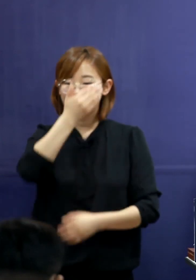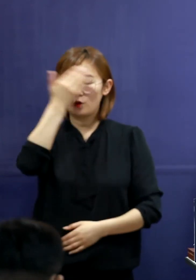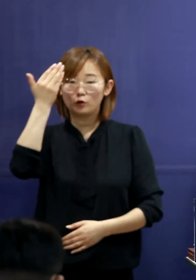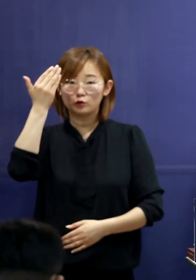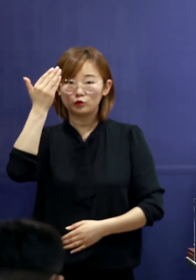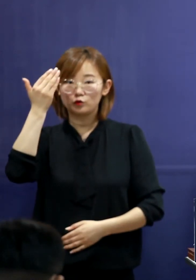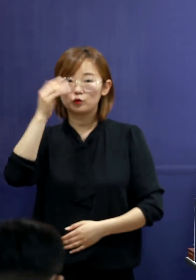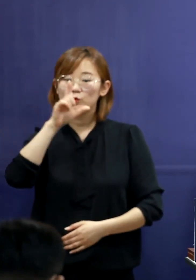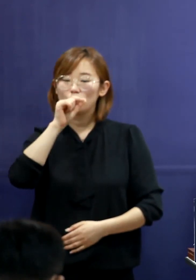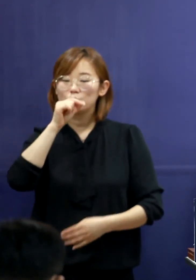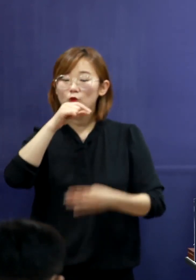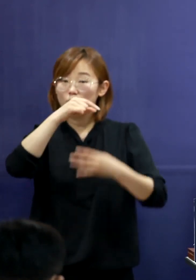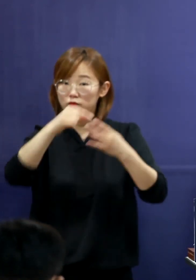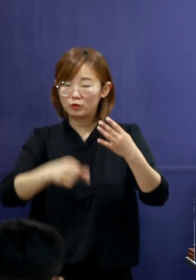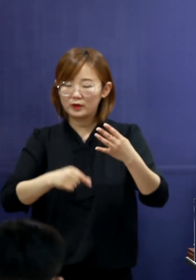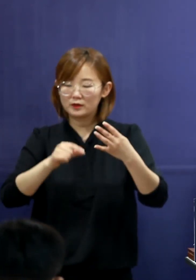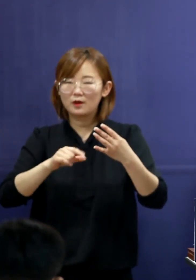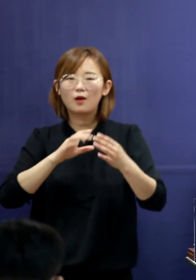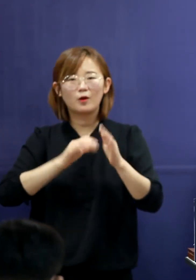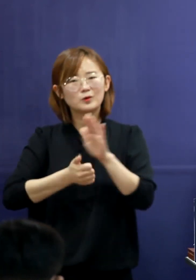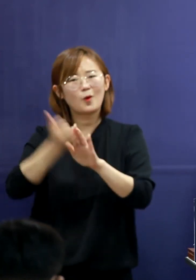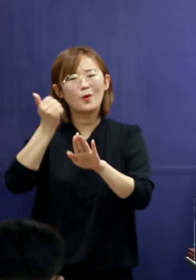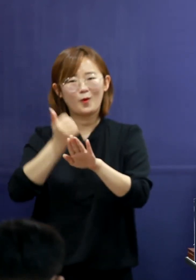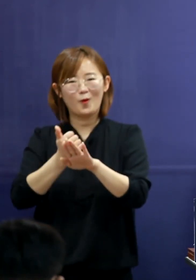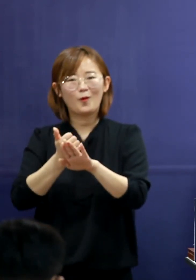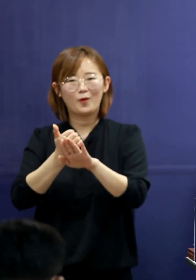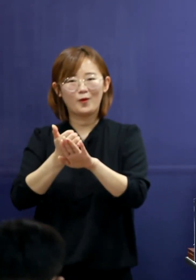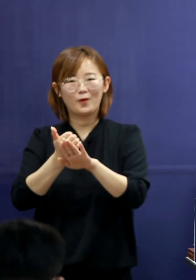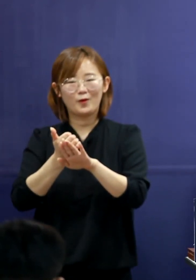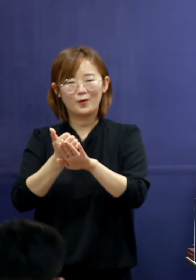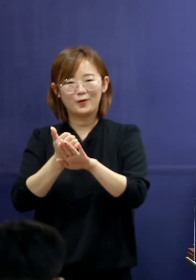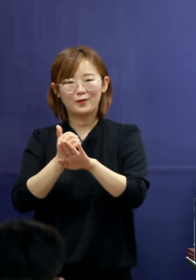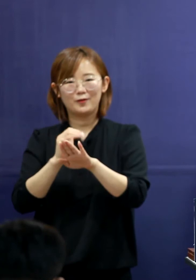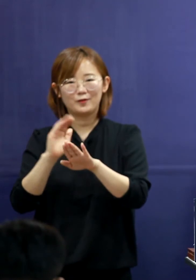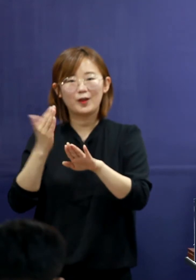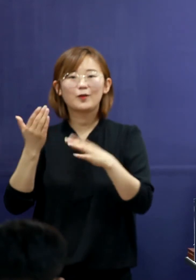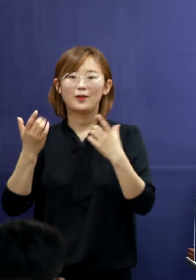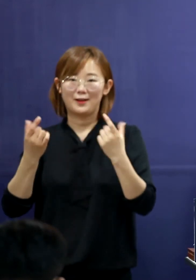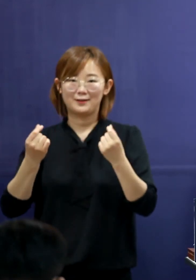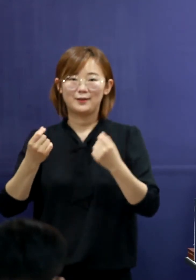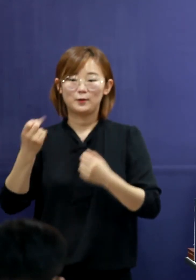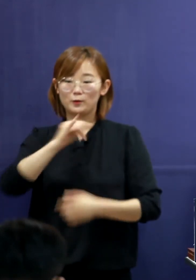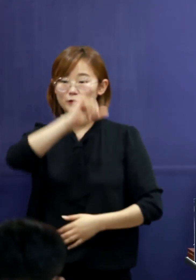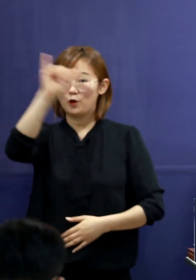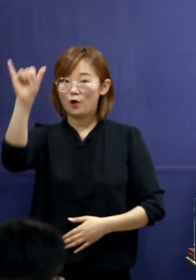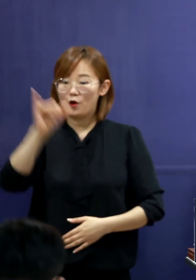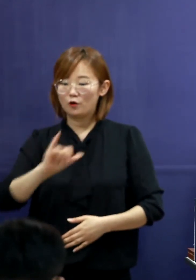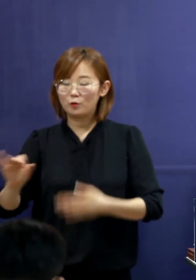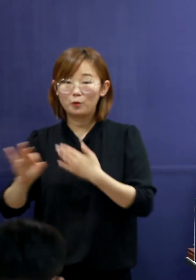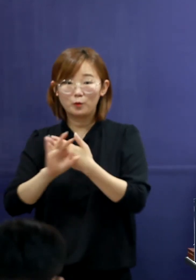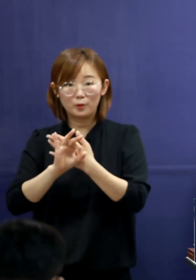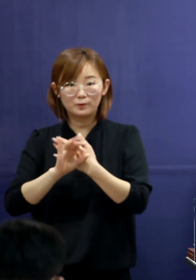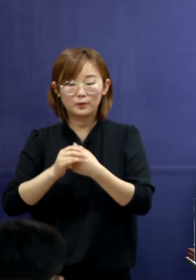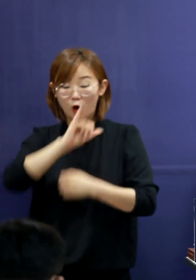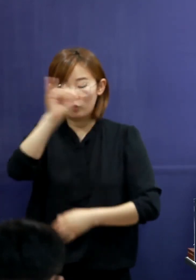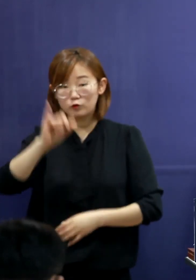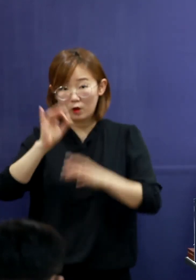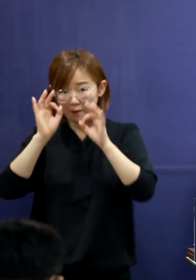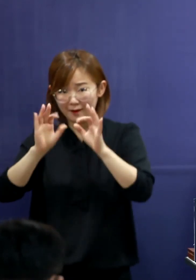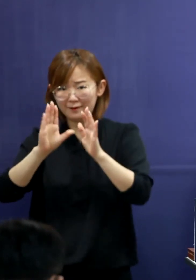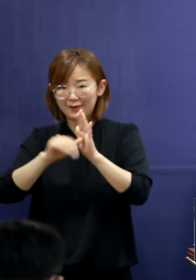성공적인 것이다 이렇게 판단하고 있고 전국적으로 보더라도 우리 조치원의 청춘조촌